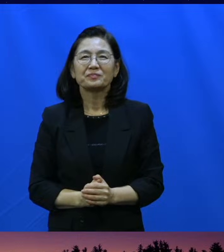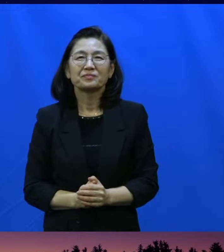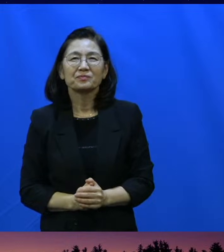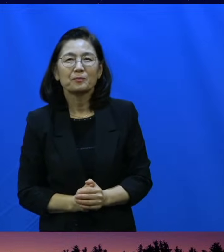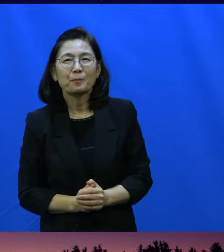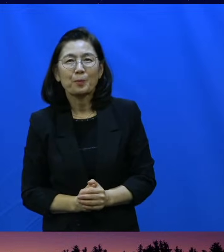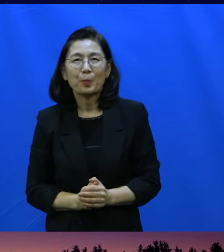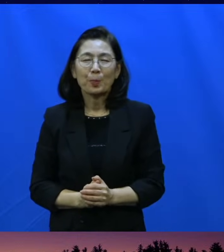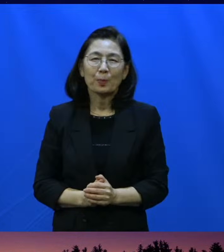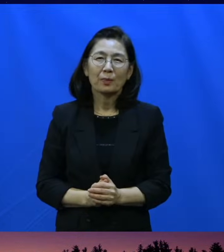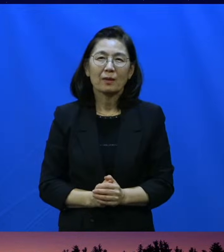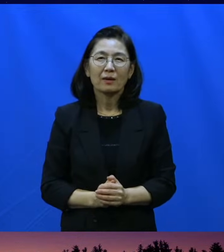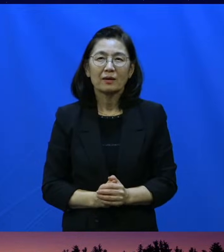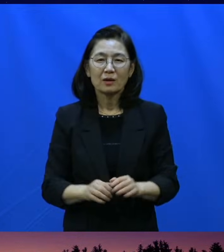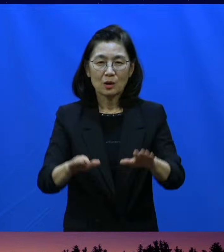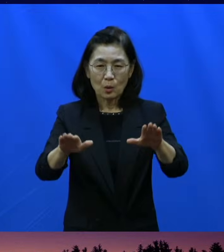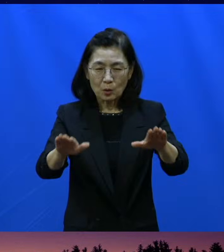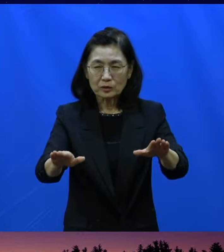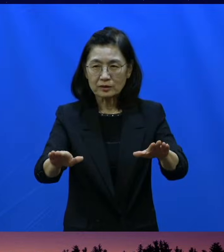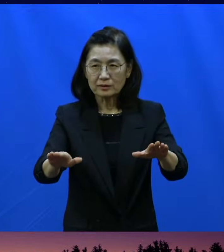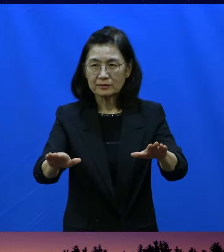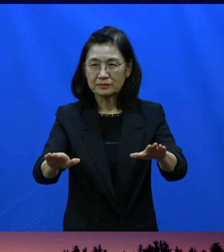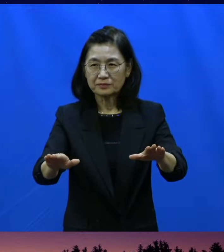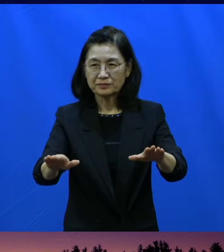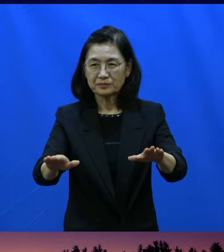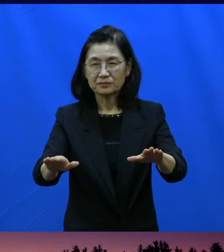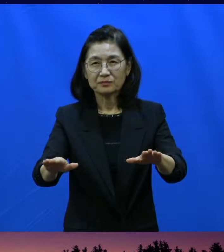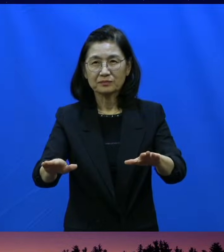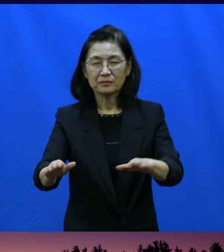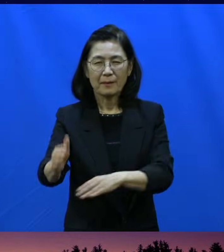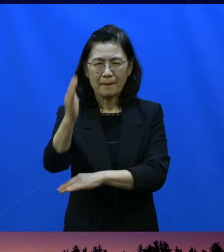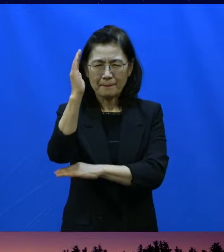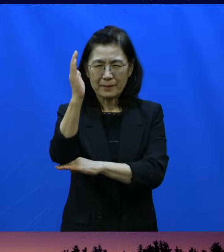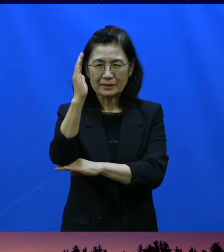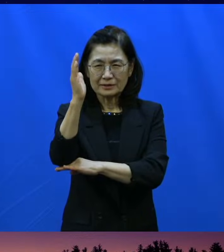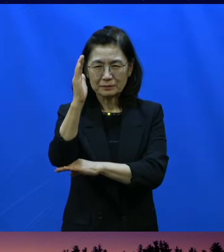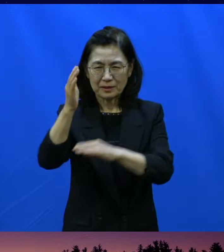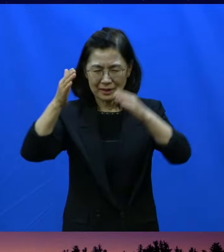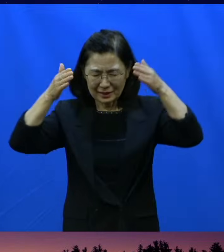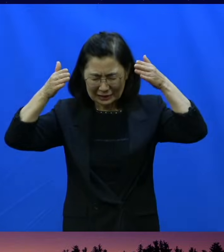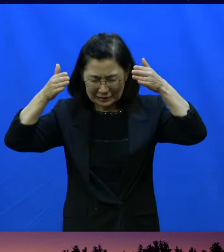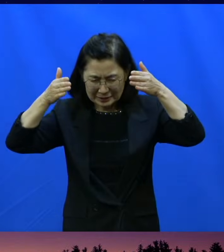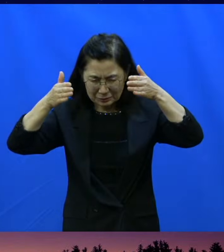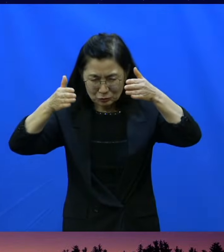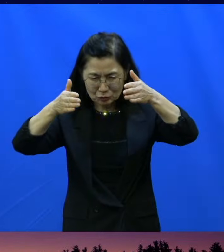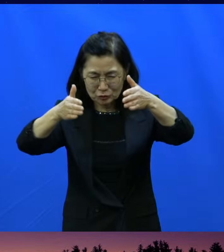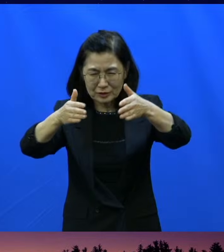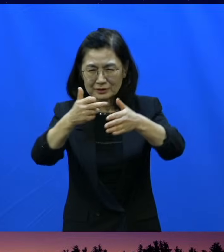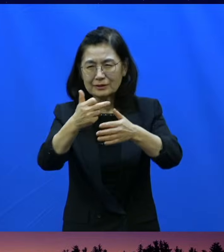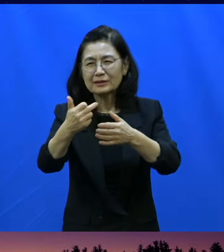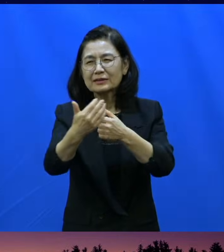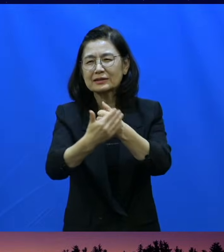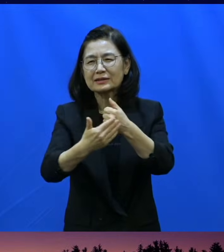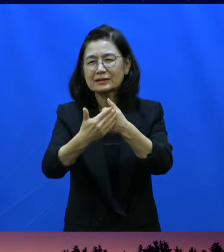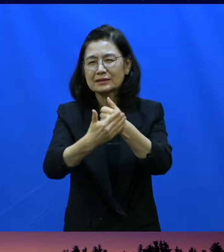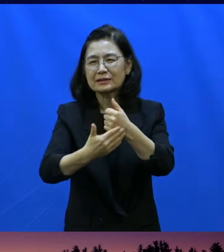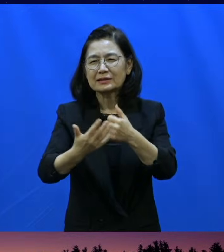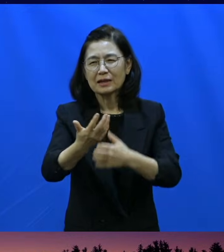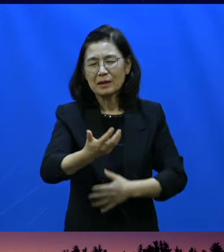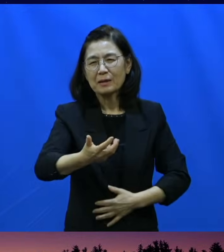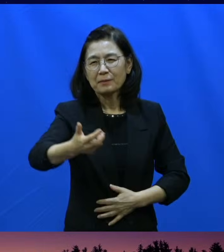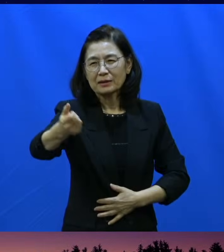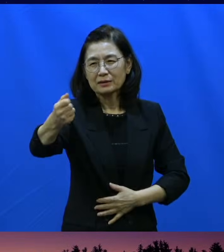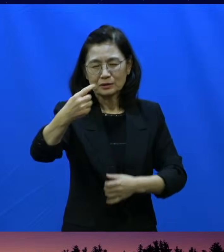여러분 오늘 말씀에 여러분들이 큰 귀를 기울이시고 큰 은혜가 되시고 또 한 해를 마감하는 귀한 말씀이